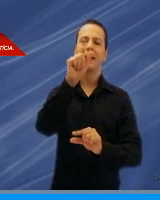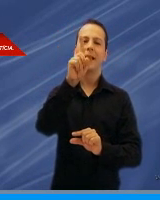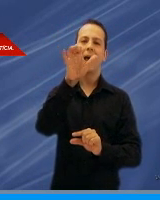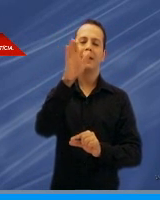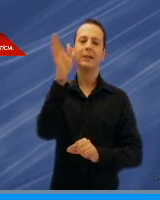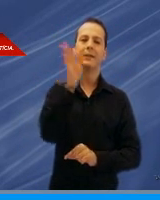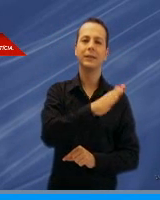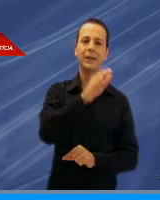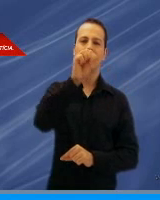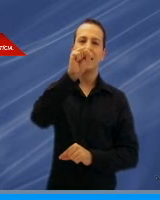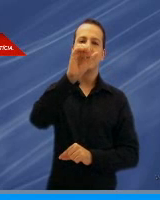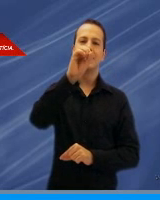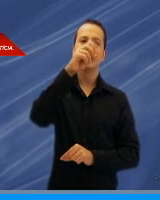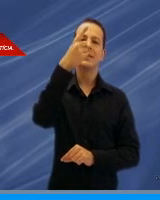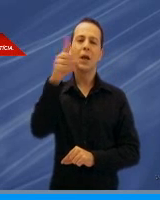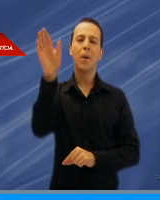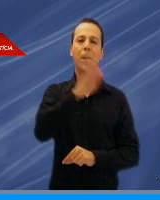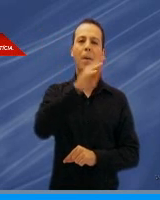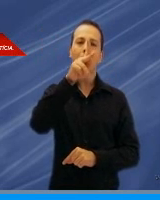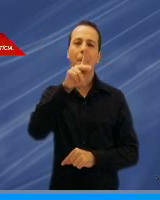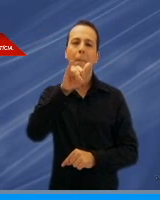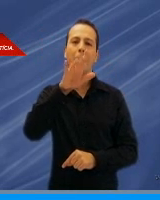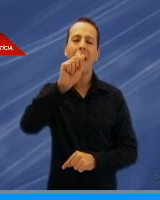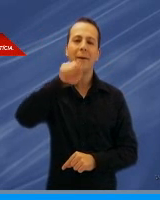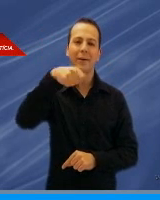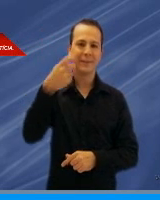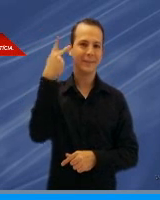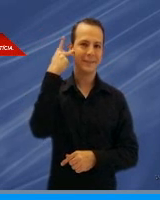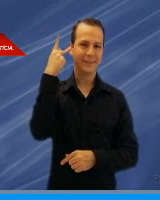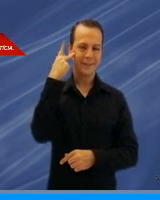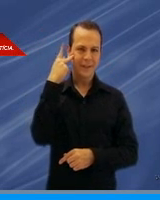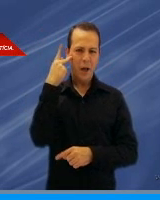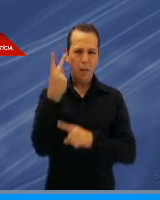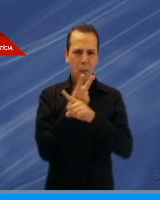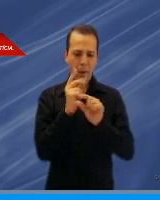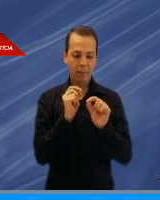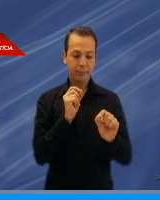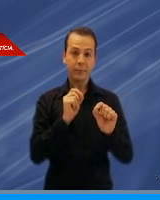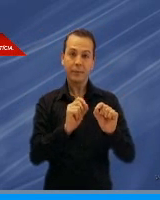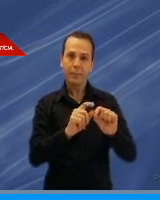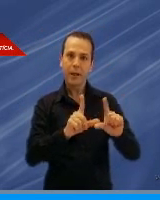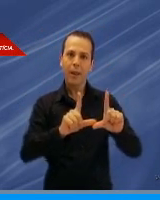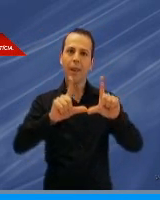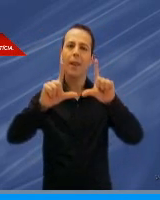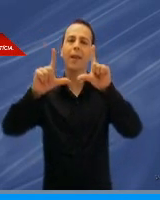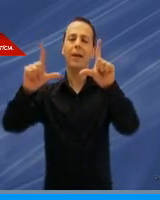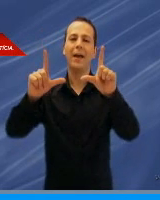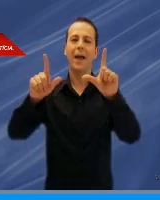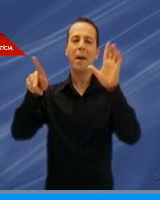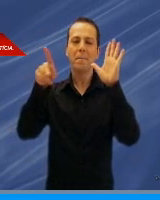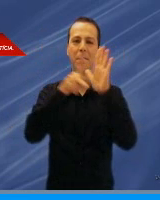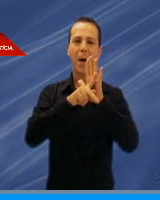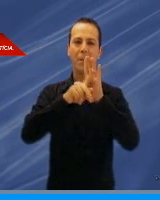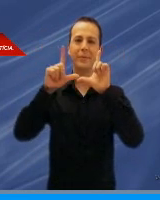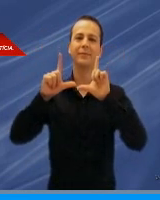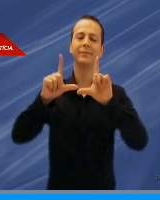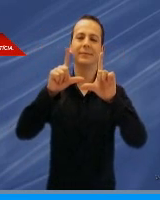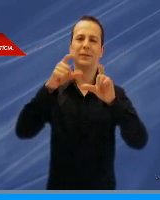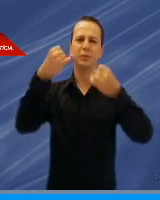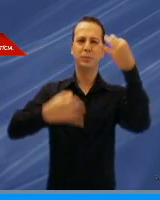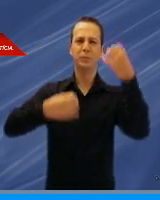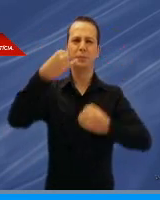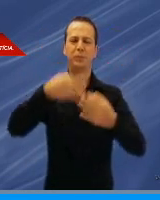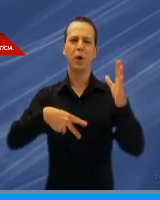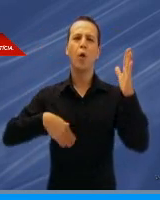e o Cidade Inclusiva São Paulo. Clica ali no Cidade Inclusiva São Paulo e as matérias que hoje, ou